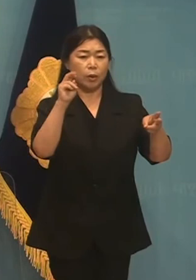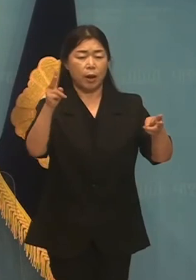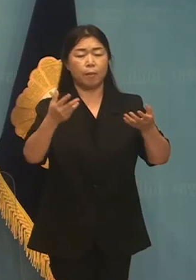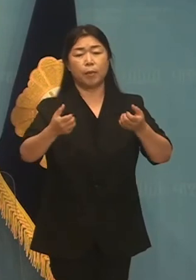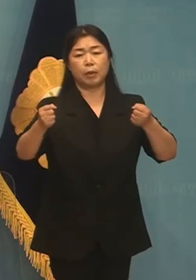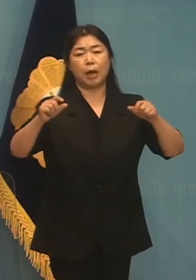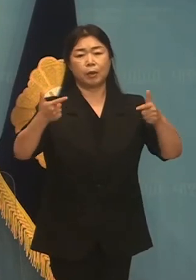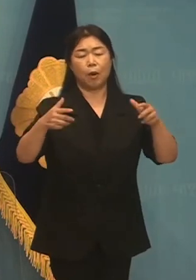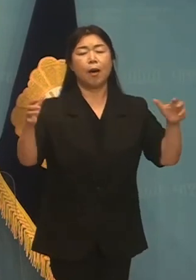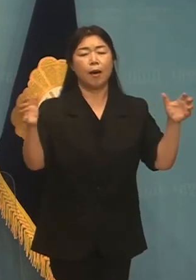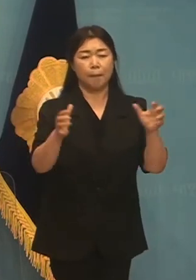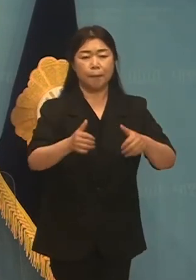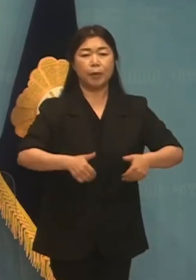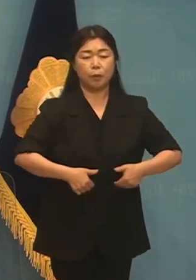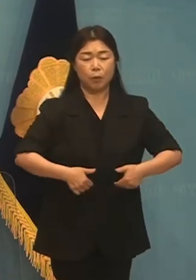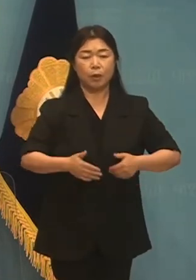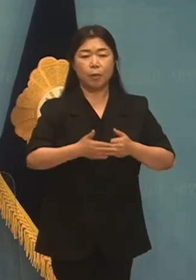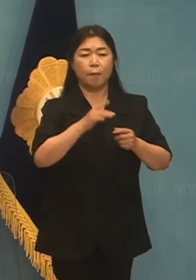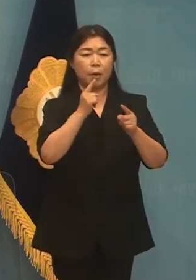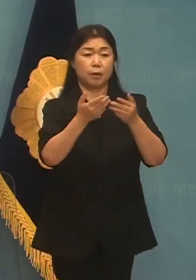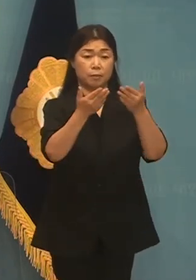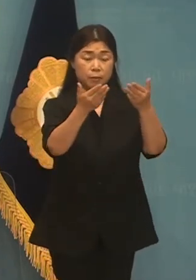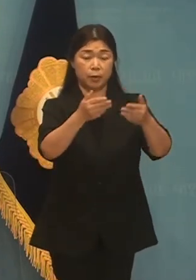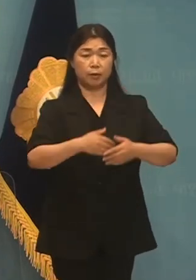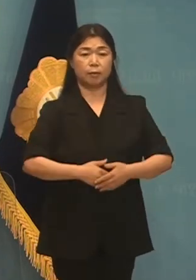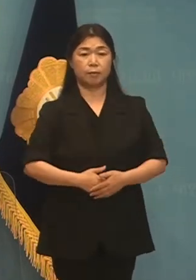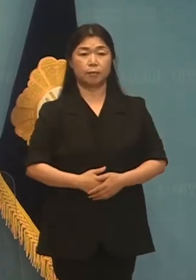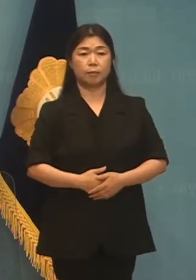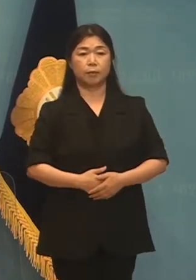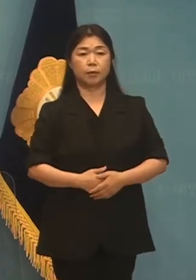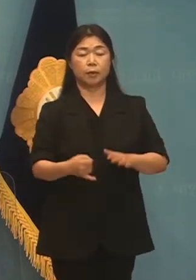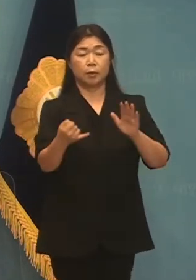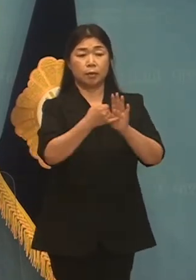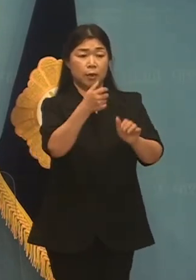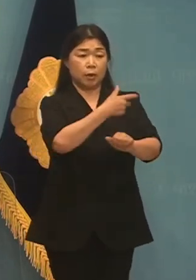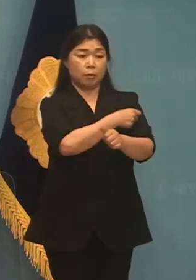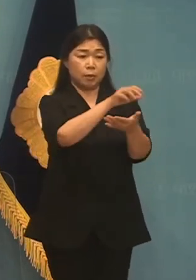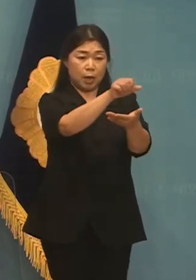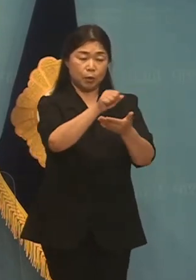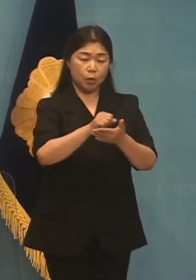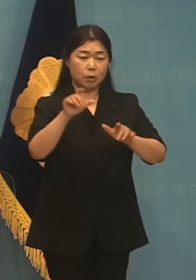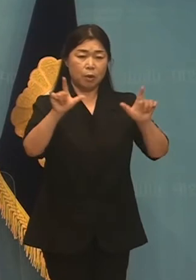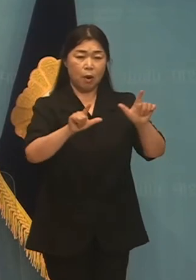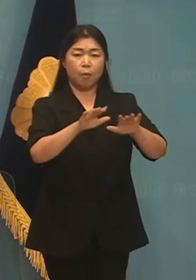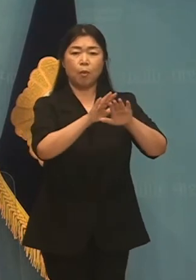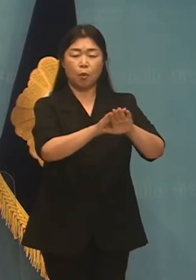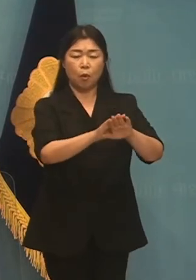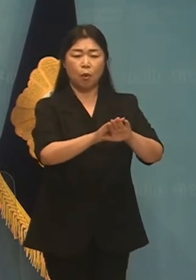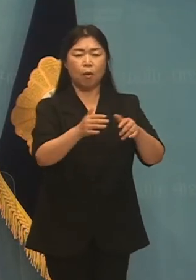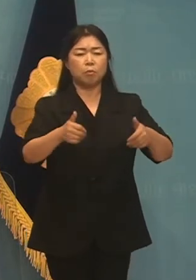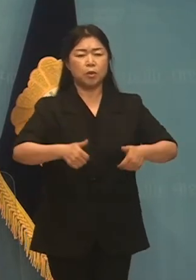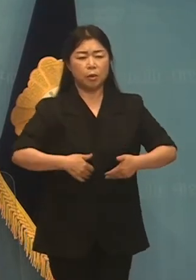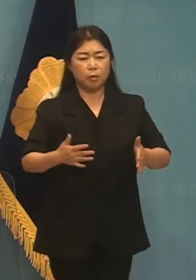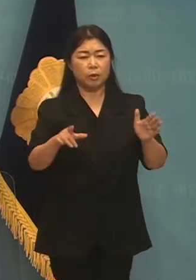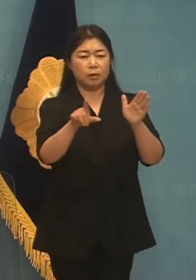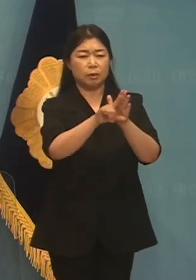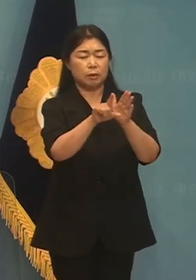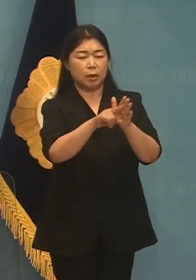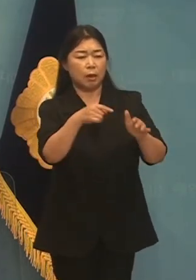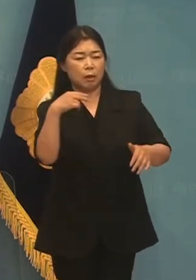없다는 사실을 다시 한번 강조합니다. 백신 수급 상황을 두고 불필요한